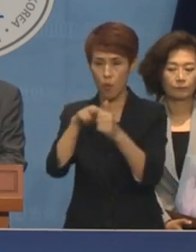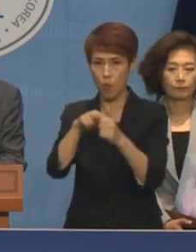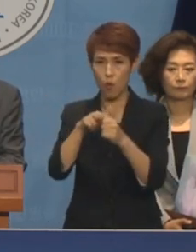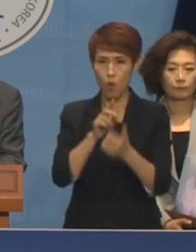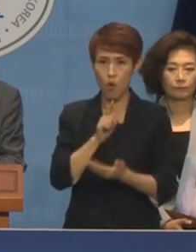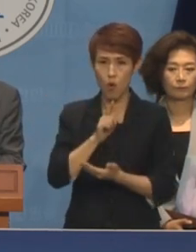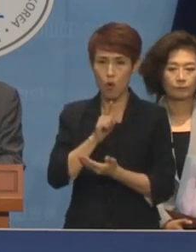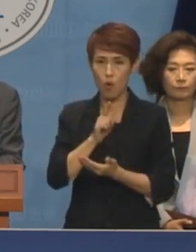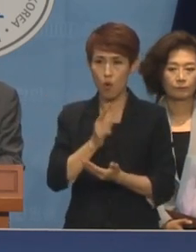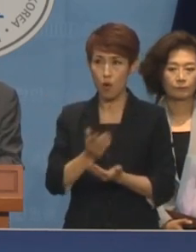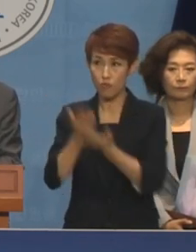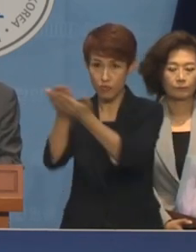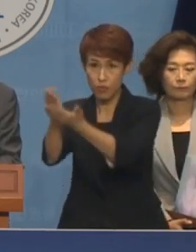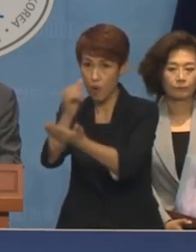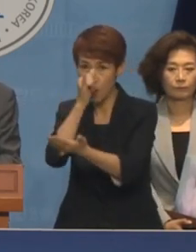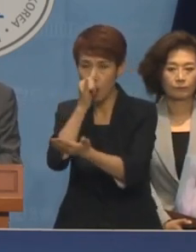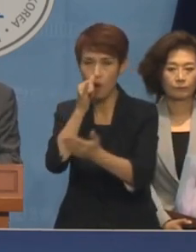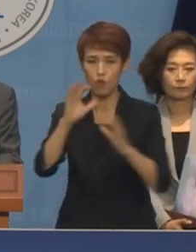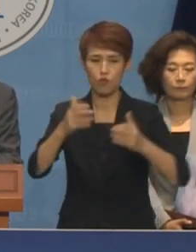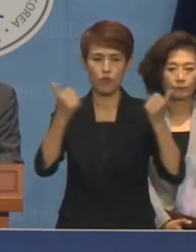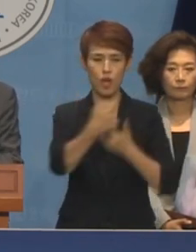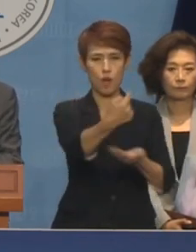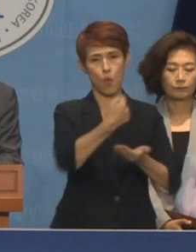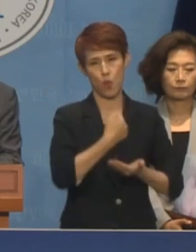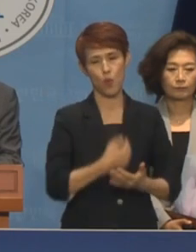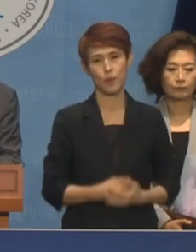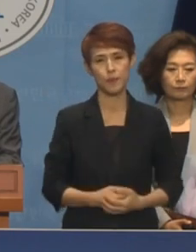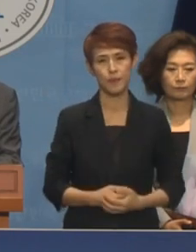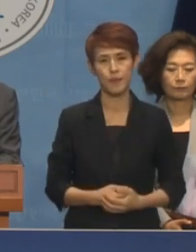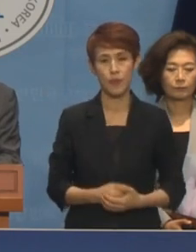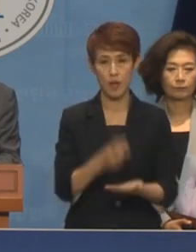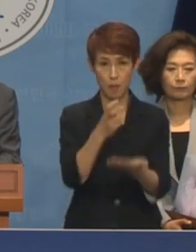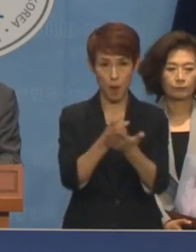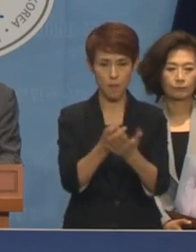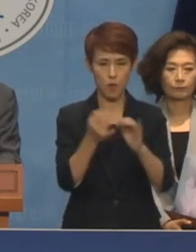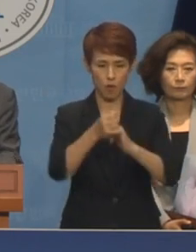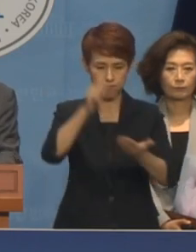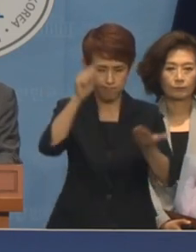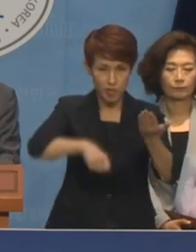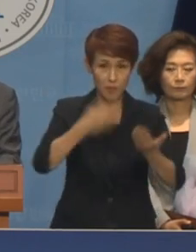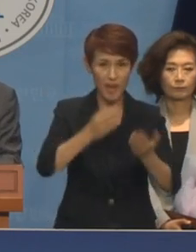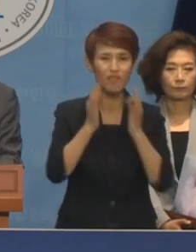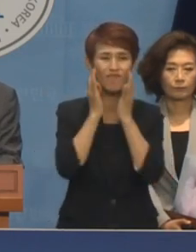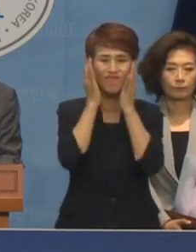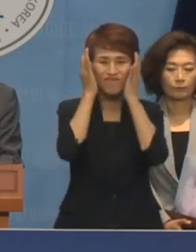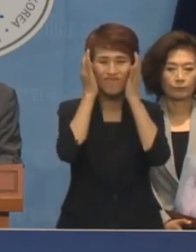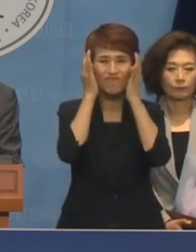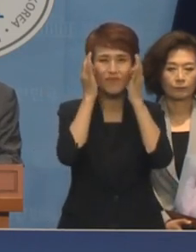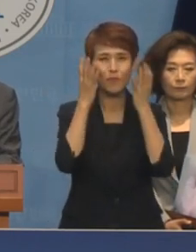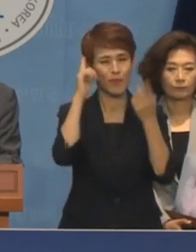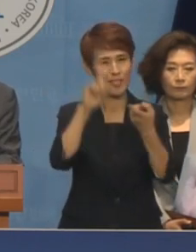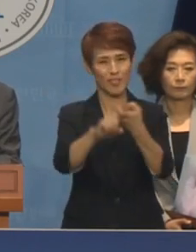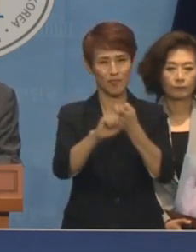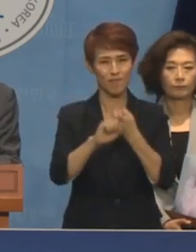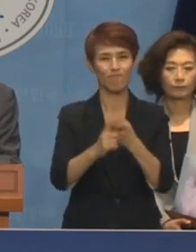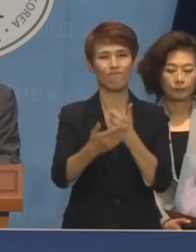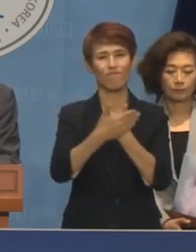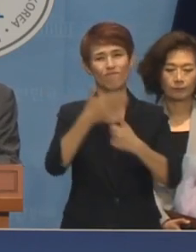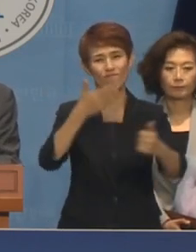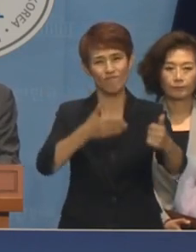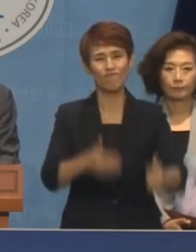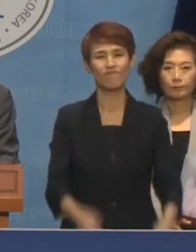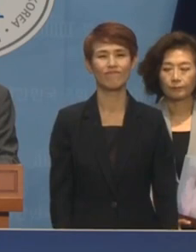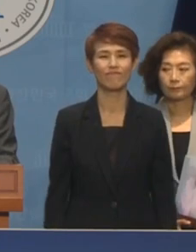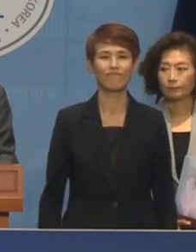있도록 안전장치를 마련하고자 하는 내용입니다. 앞으로 이 법안이 꼭 통과될 수 있도록 최선을 다하겠습니다. 많은 관심과 협조